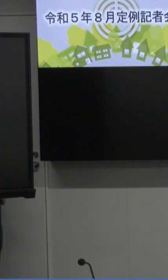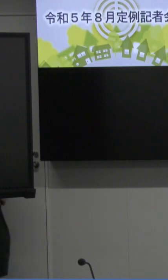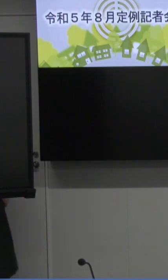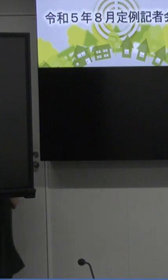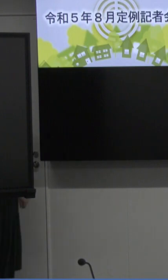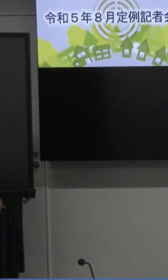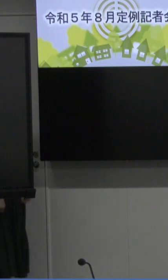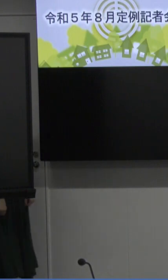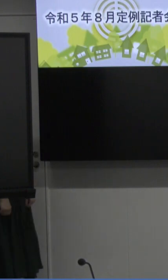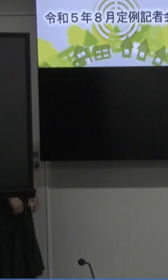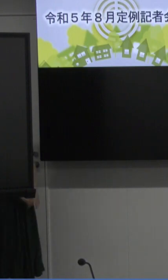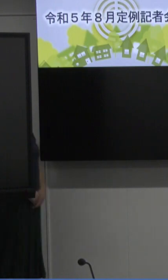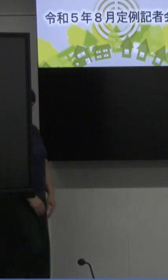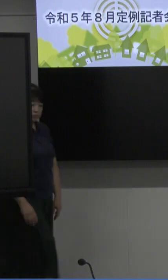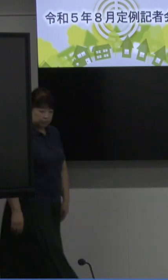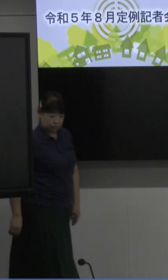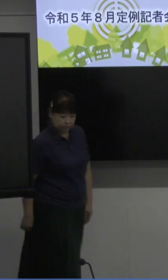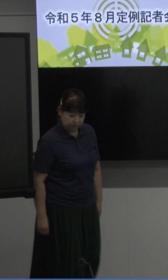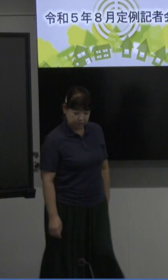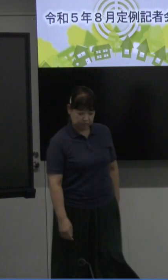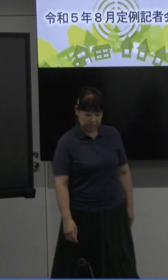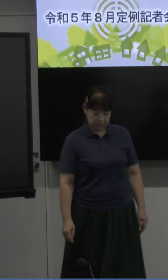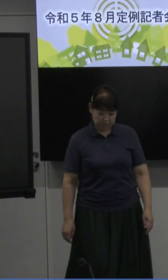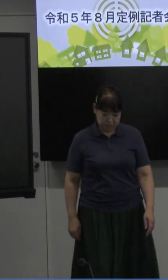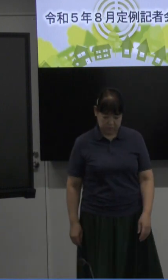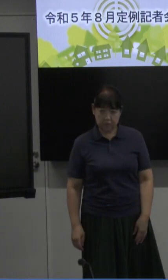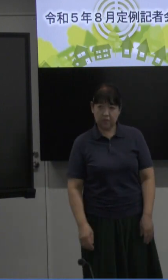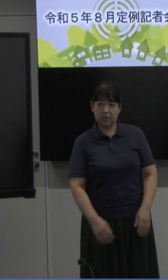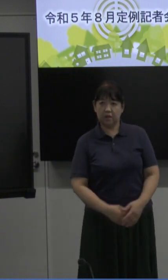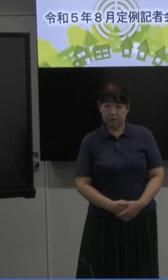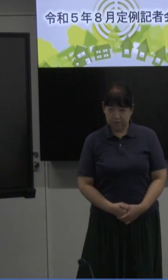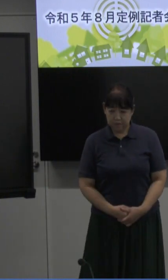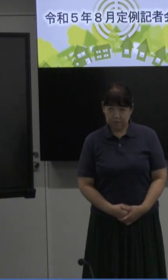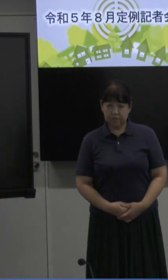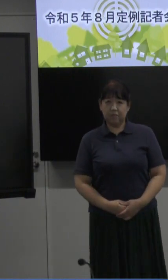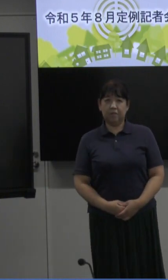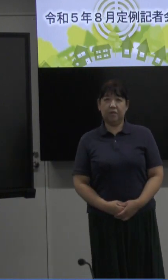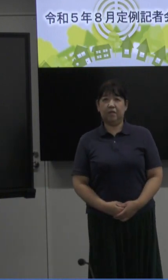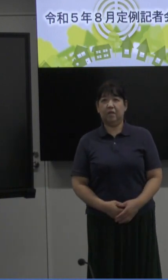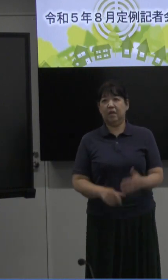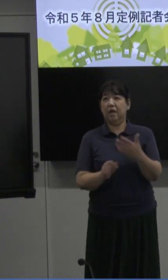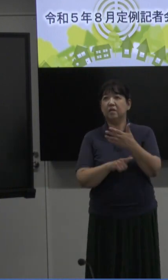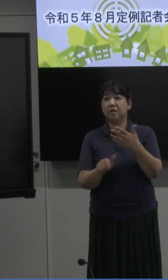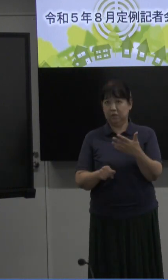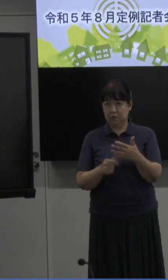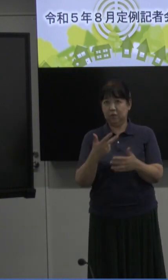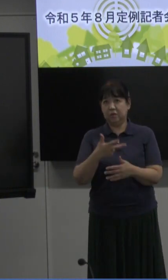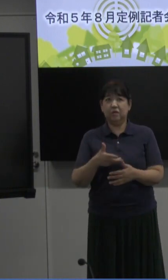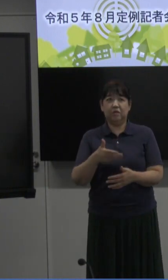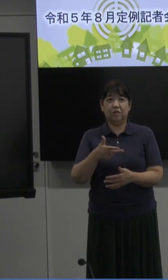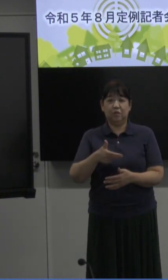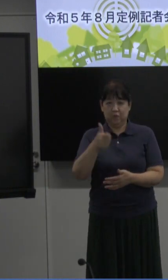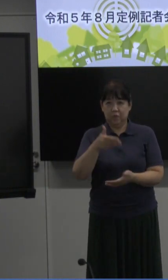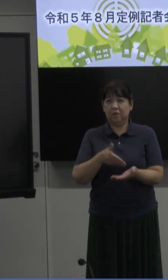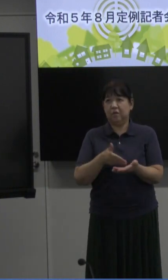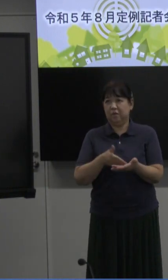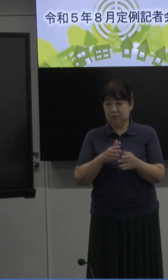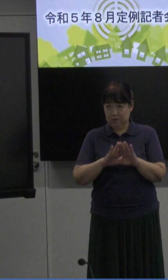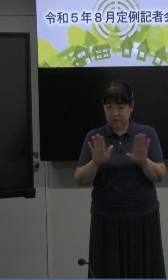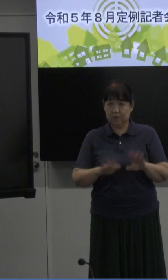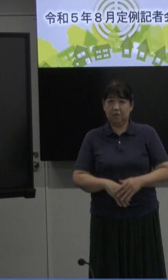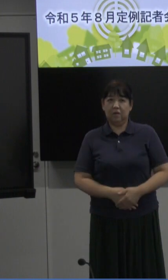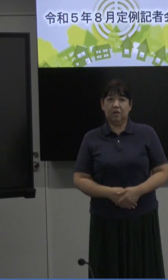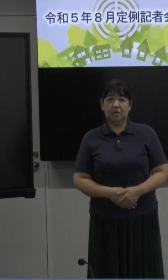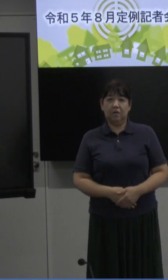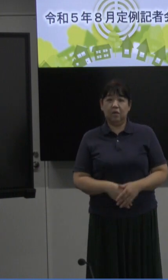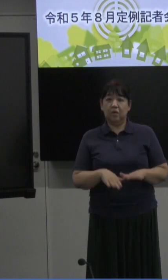それでは定刻になりましたので、ただいまから8月定例記者会見を行います。本日の記者会